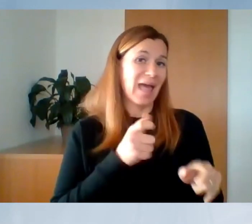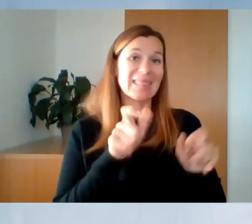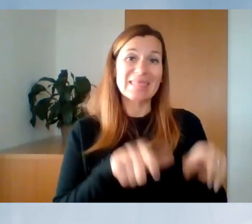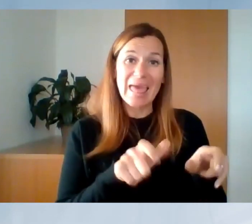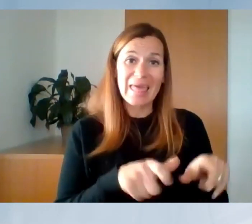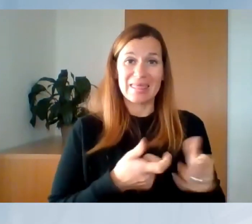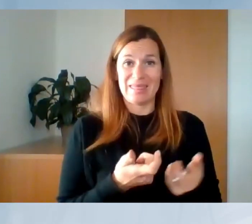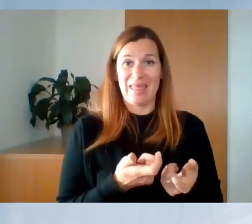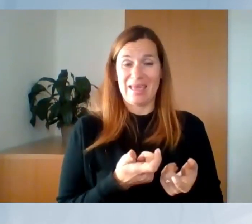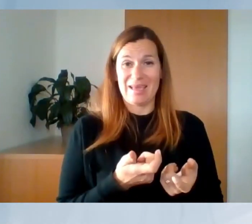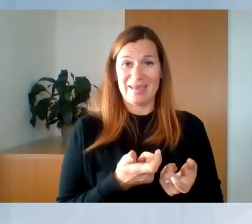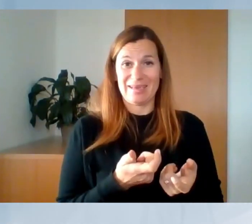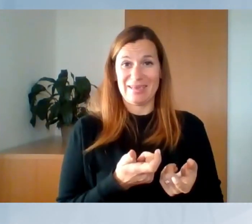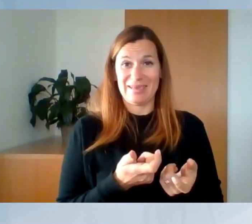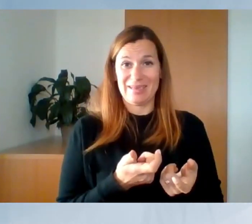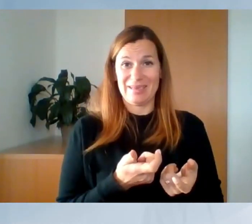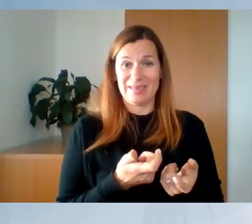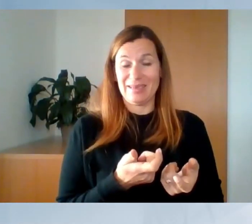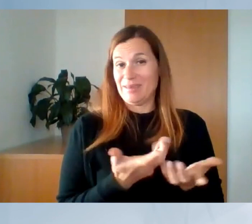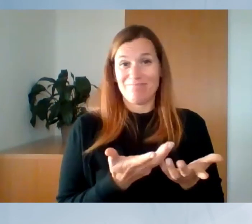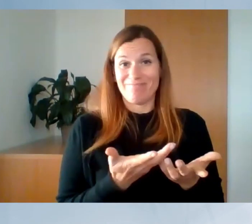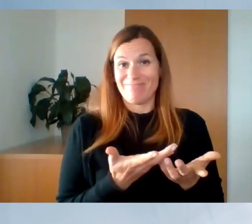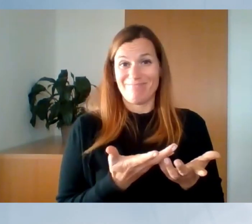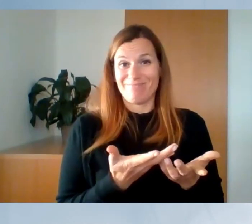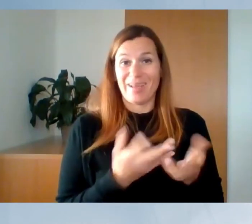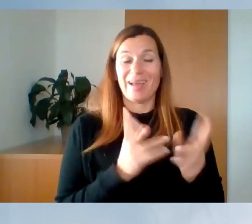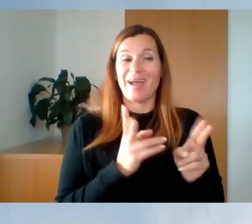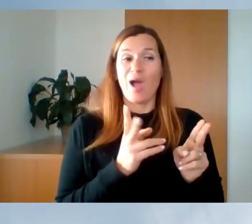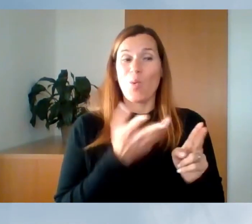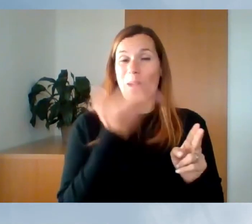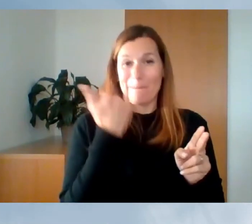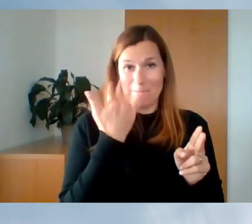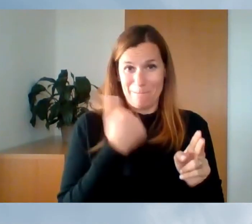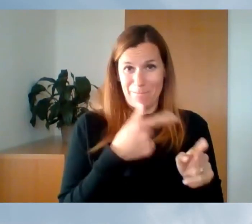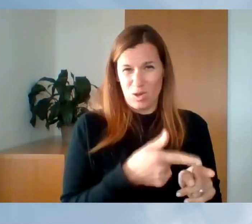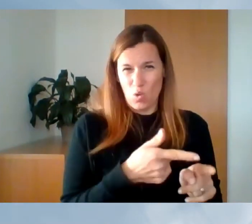dedek, nona, kakorkoli že, smo imenovali,